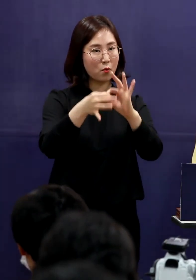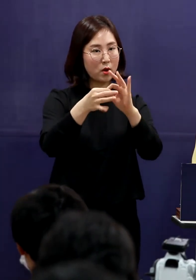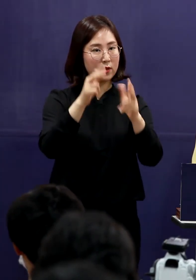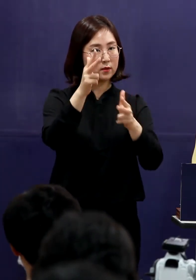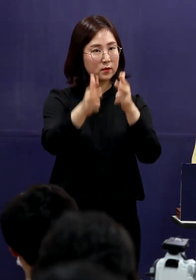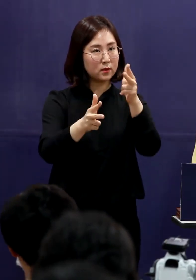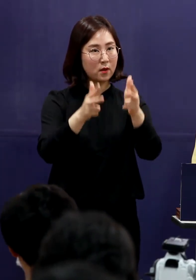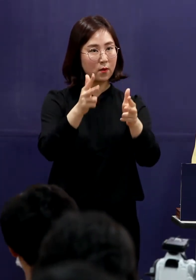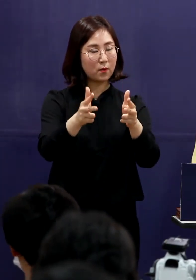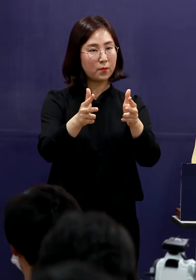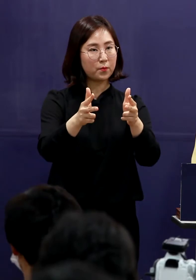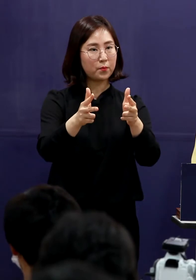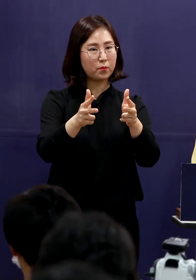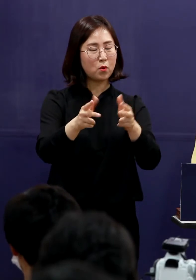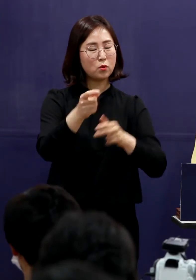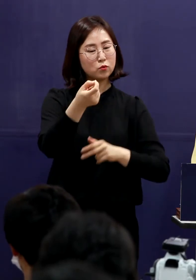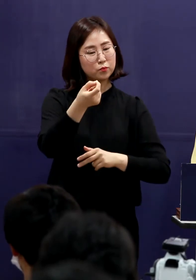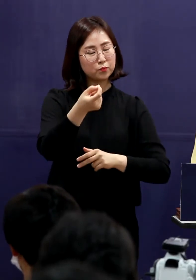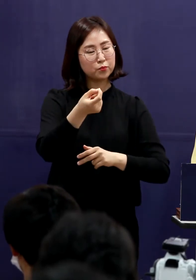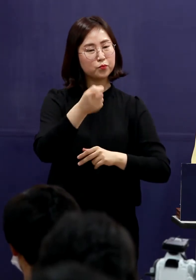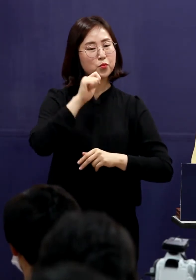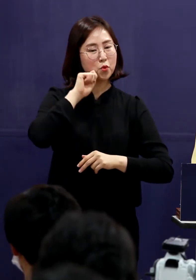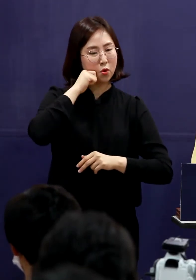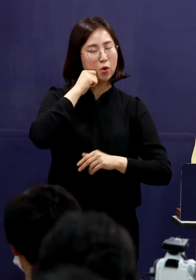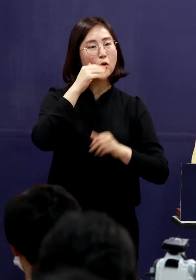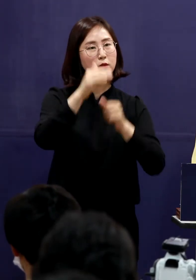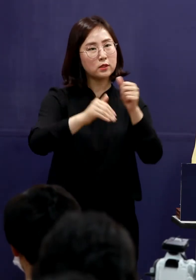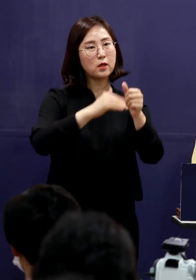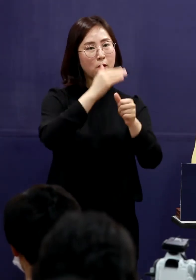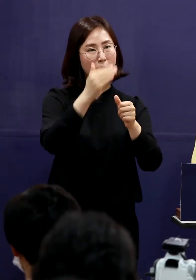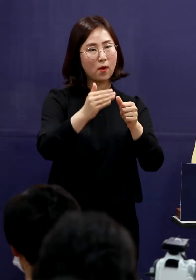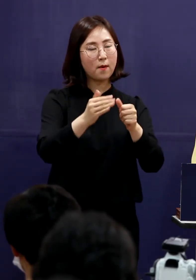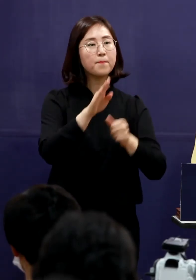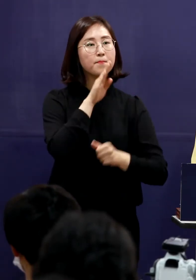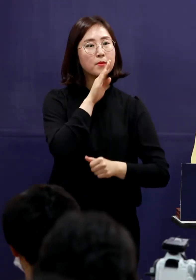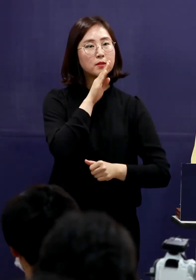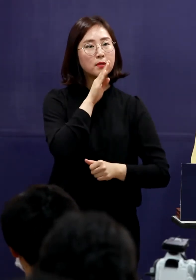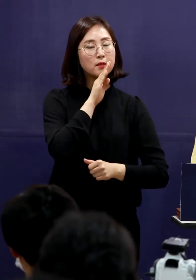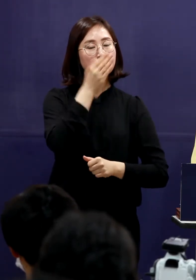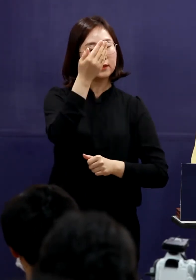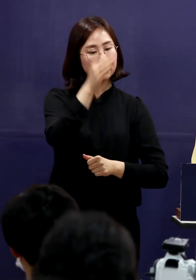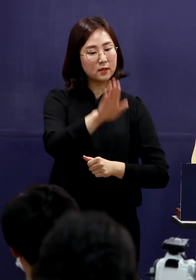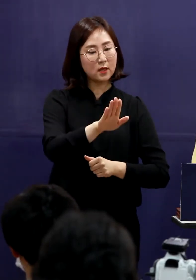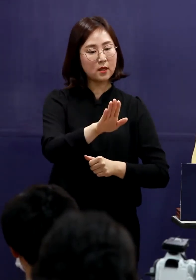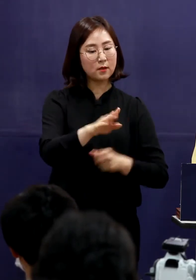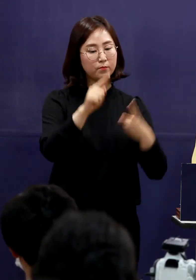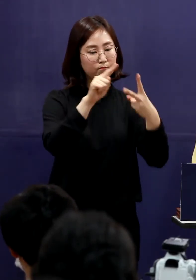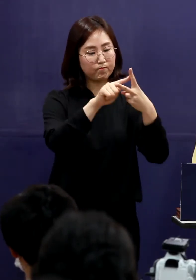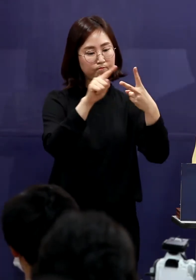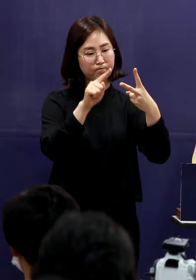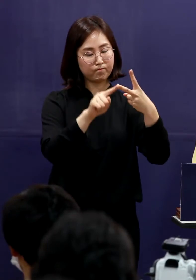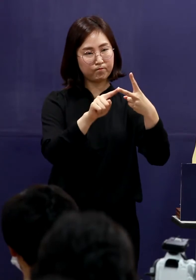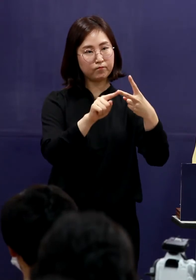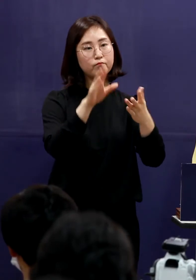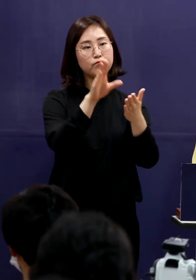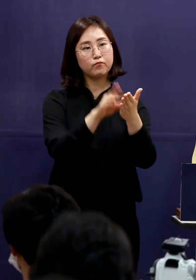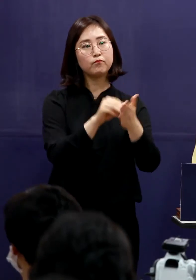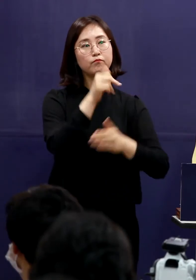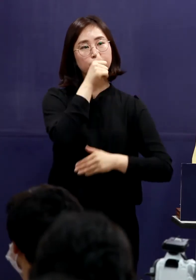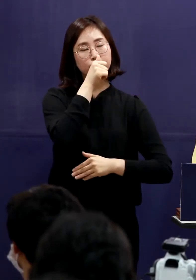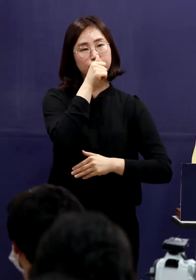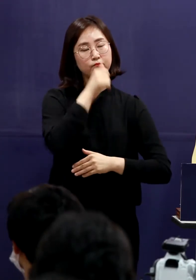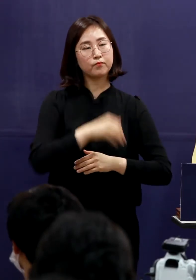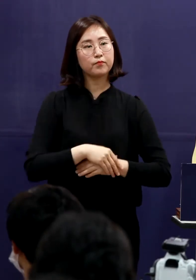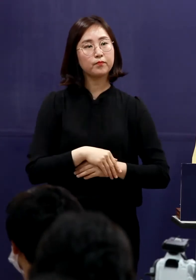좀 어려움이 발생하고 있는데 그 어려움은 이제 크게 보면 두 가지라고 볼 수가 있습니다.